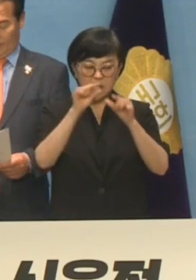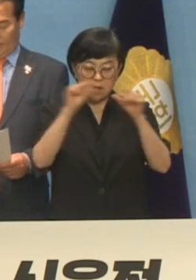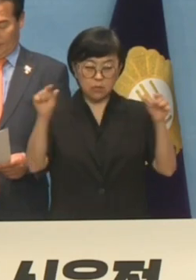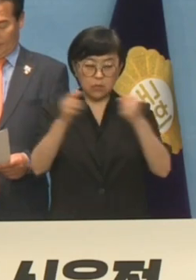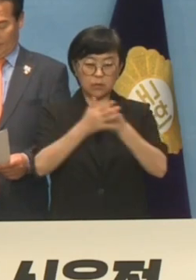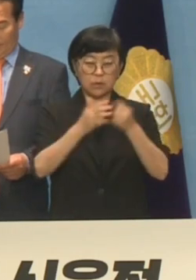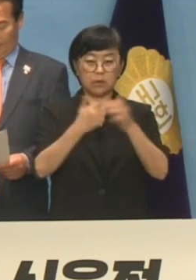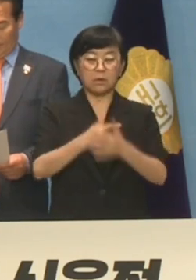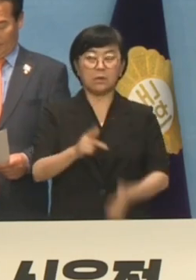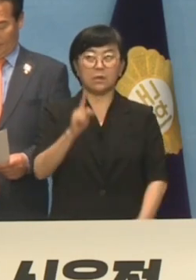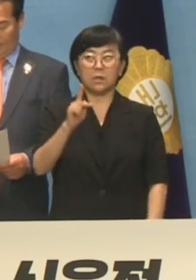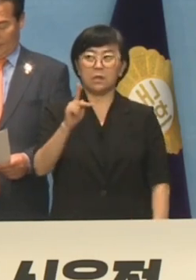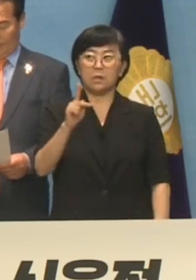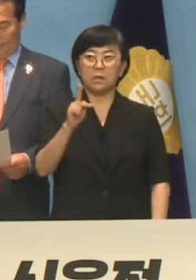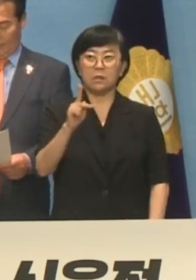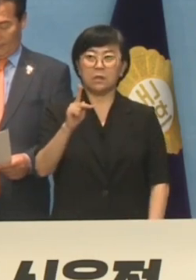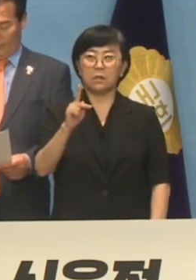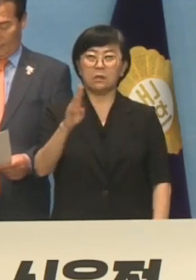일부인 K4,